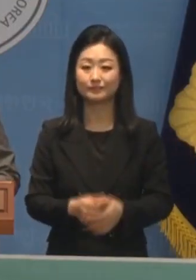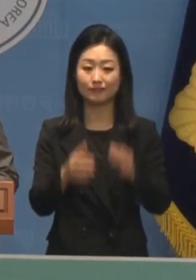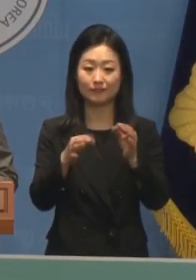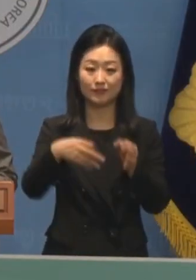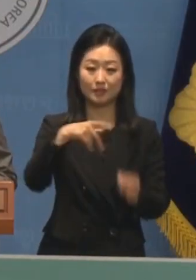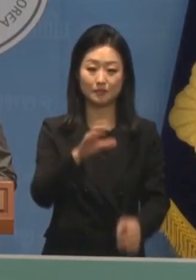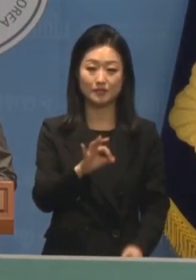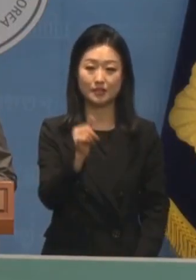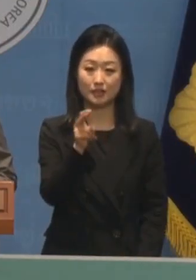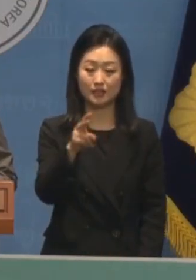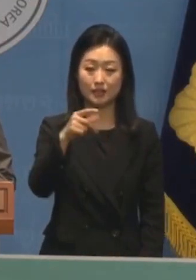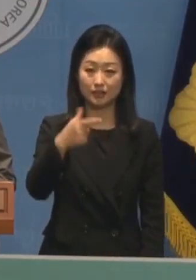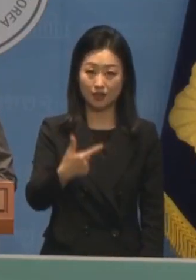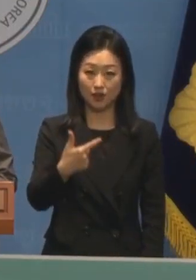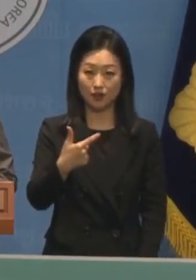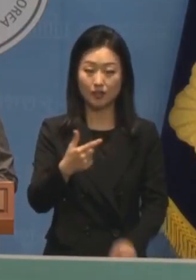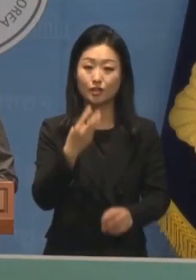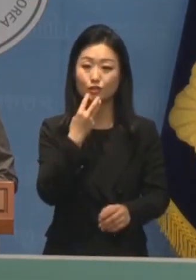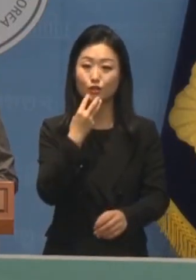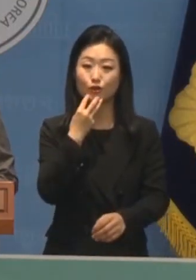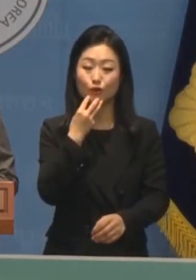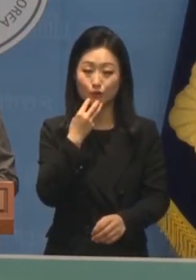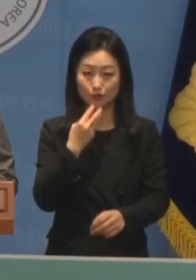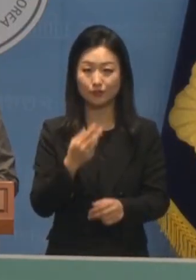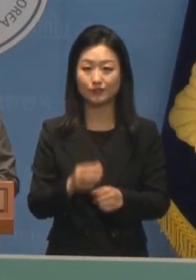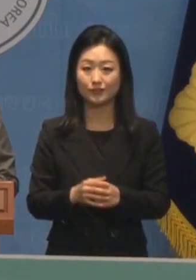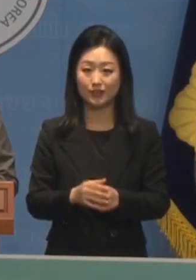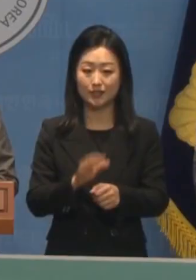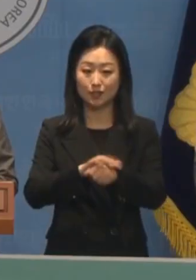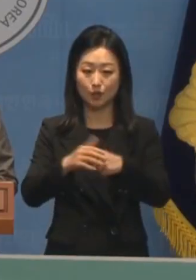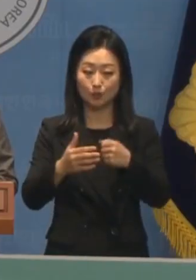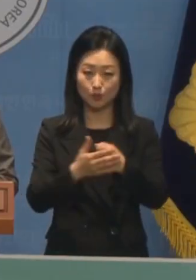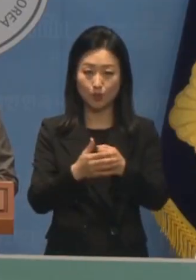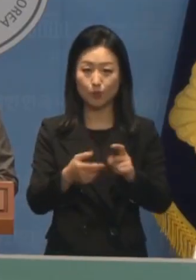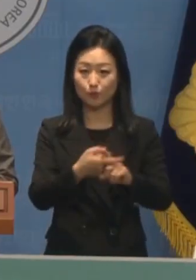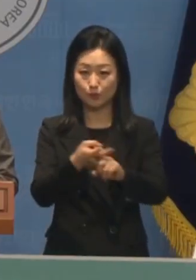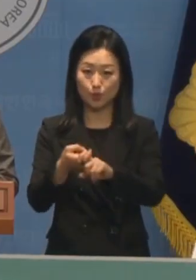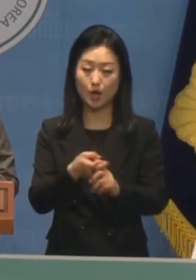김상현 서울지역협동조합협의회 회장님 오셨습니다.